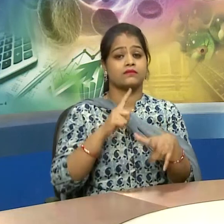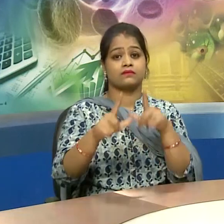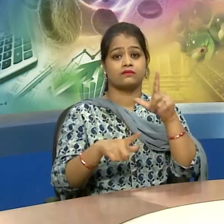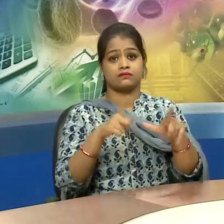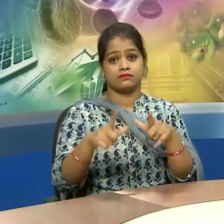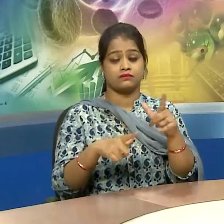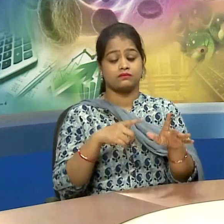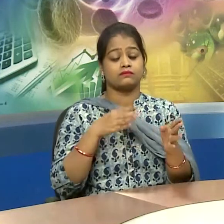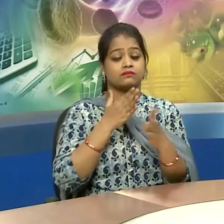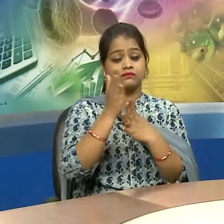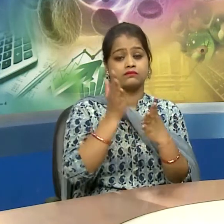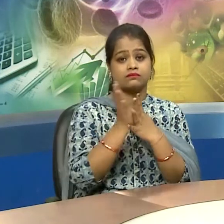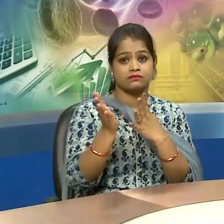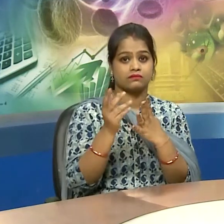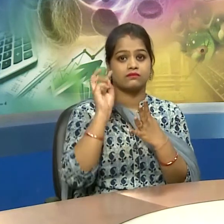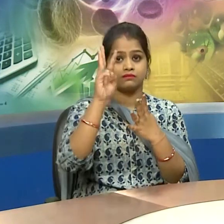किन्हीं 3 विशेषताओं का उल्लेख कीजिए।